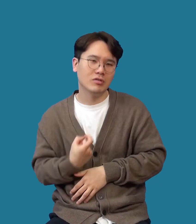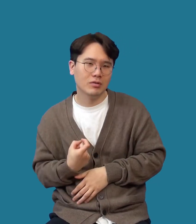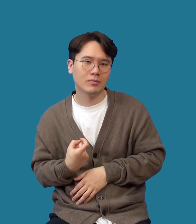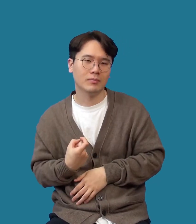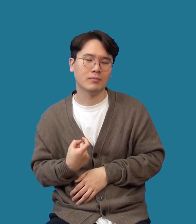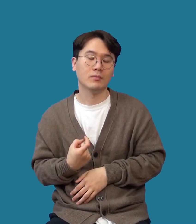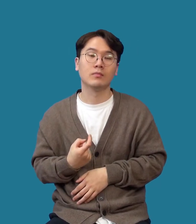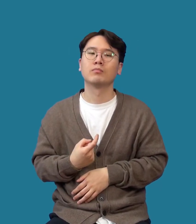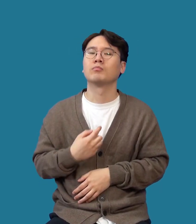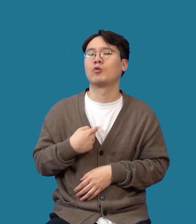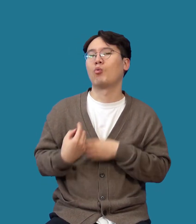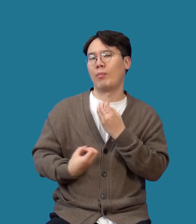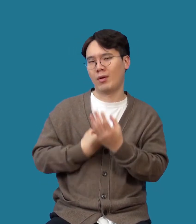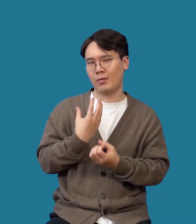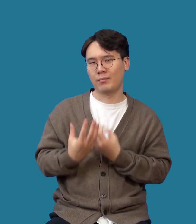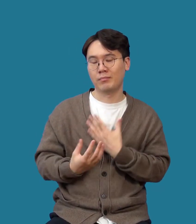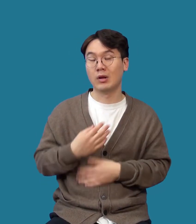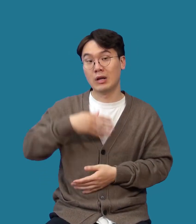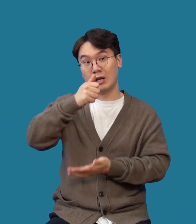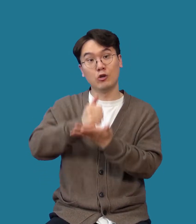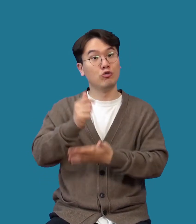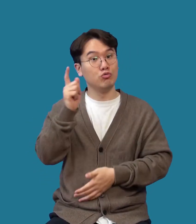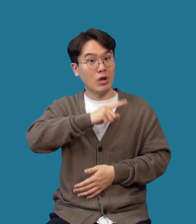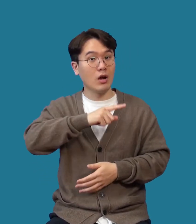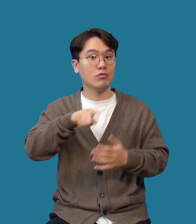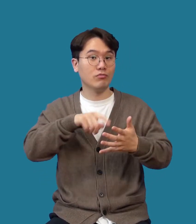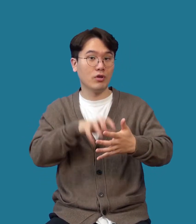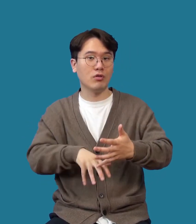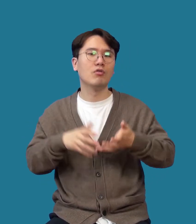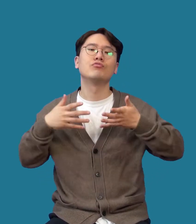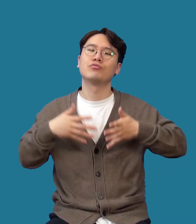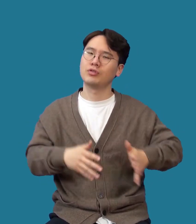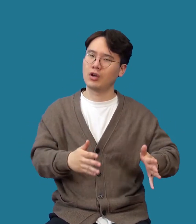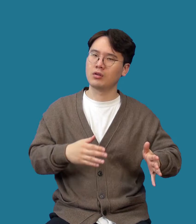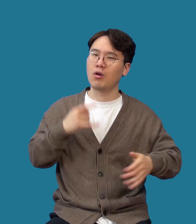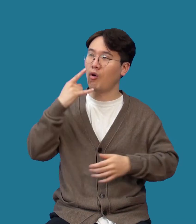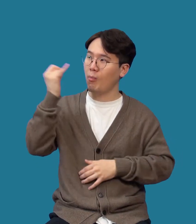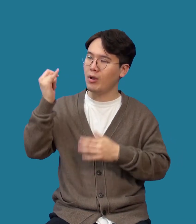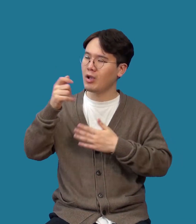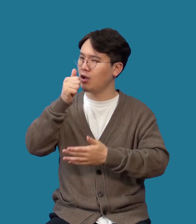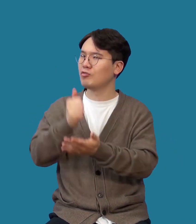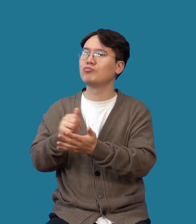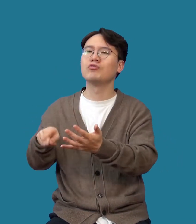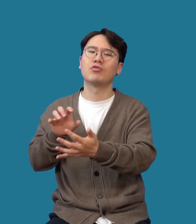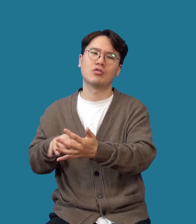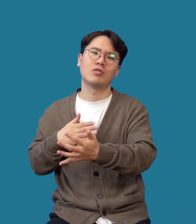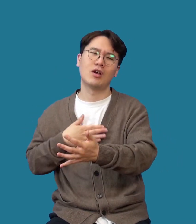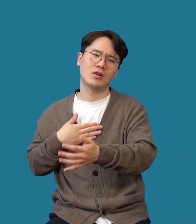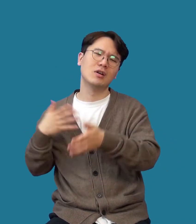내가 죄악 중에서 출생하였으며 어머니가 죄 중에서 나를 잉태하였나이다.